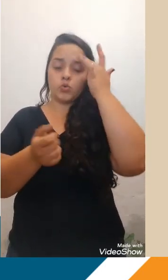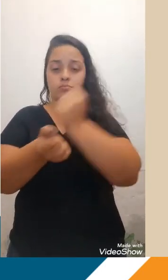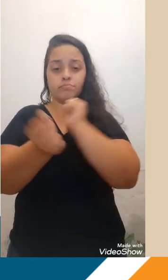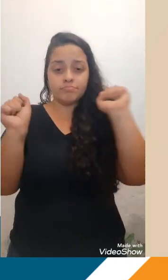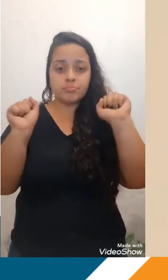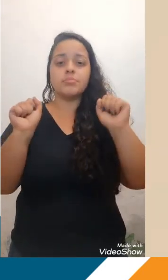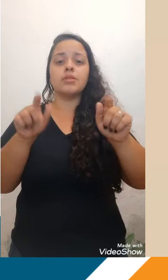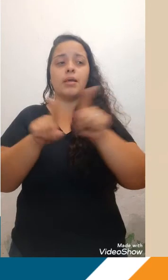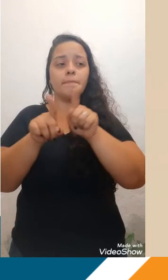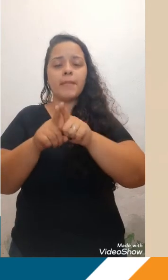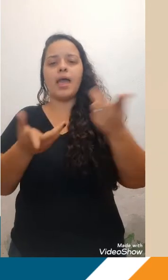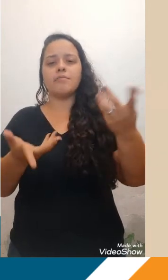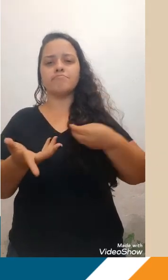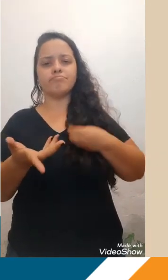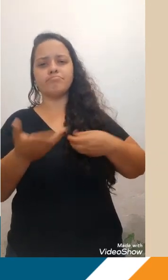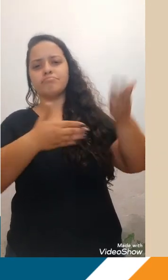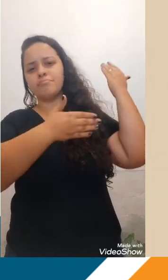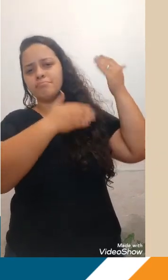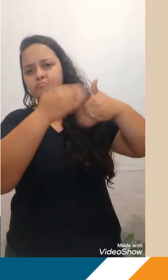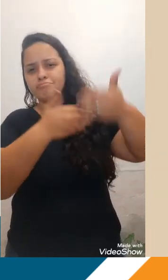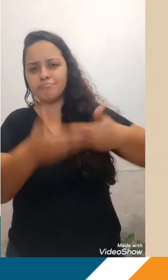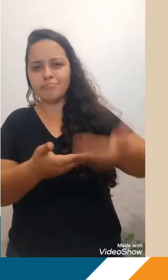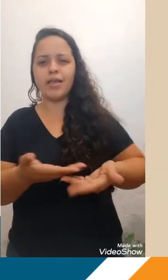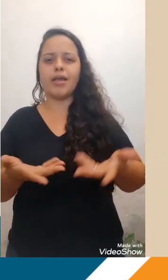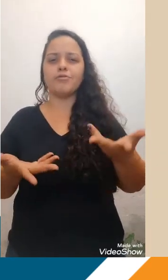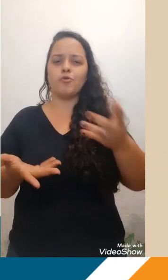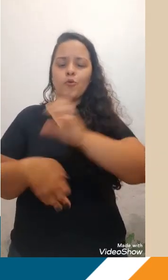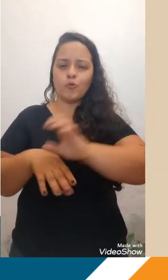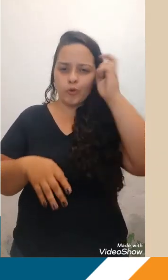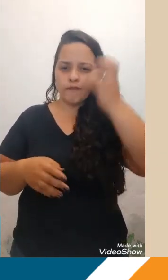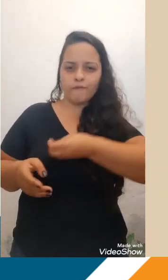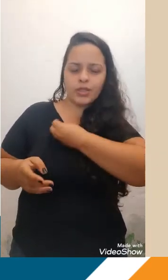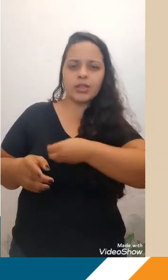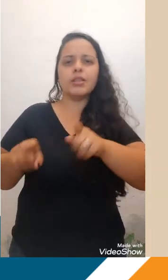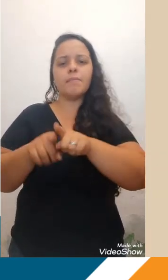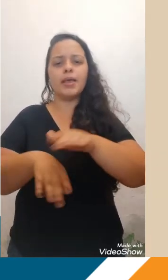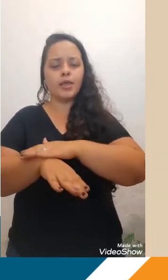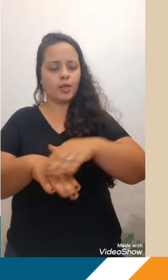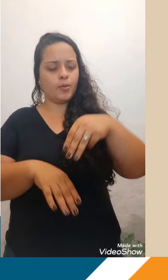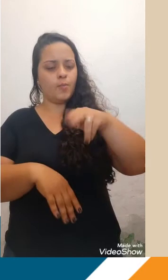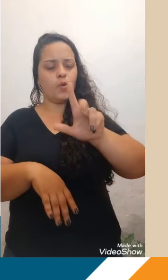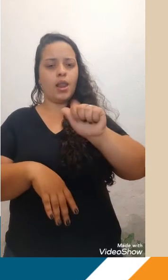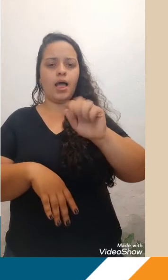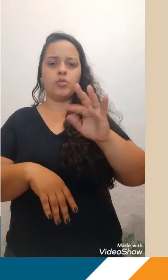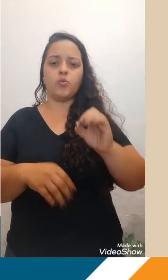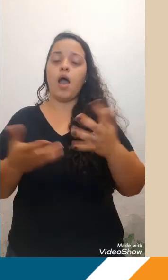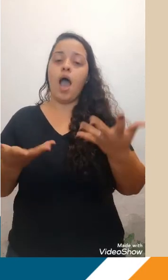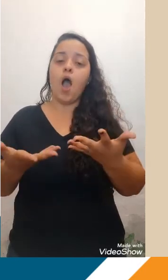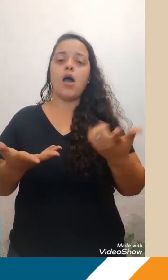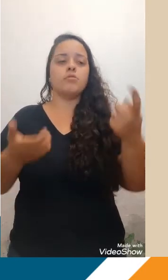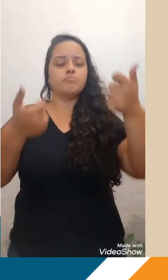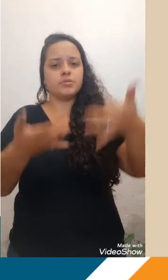ligados à ancestralidade africana e os mulatos que representavam uma antiga elite local. E passamos agora para a explicação